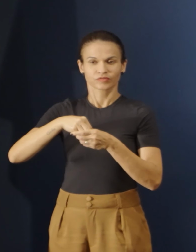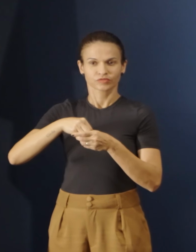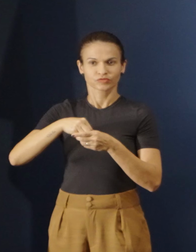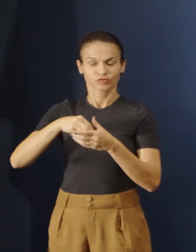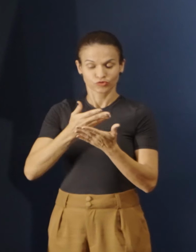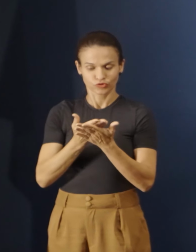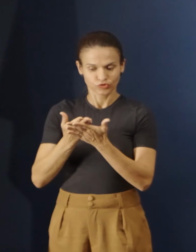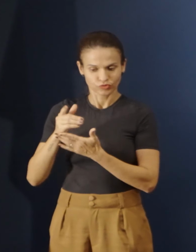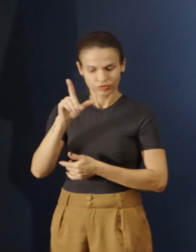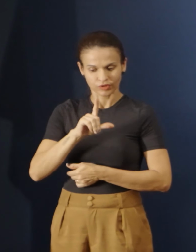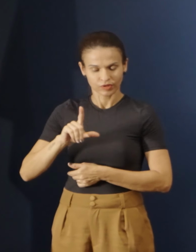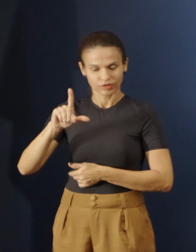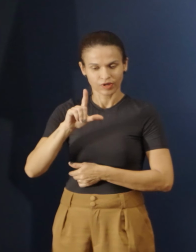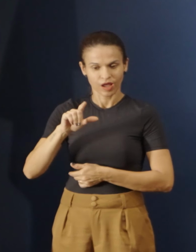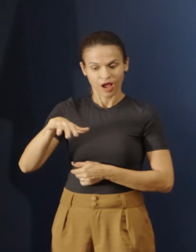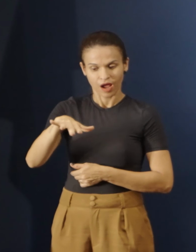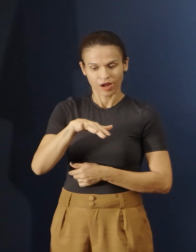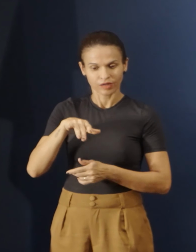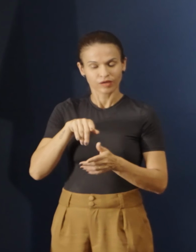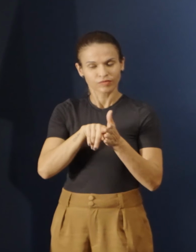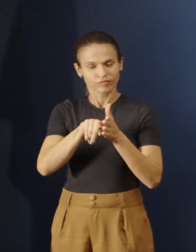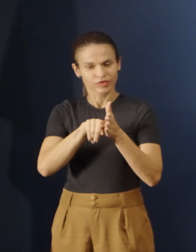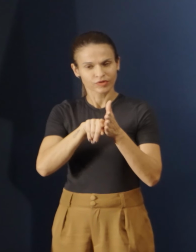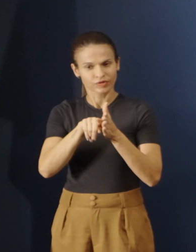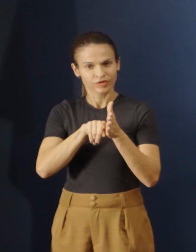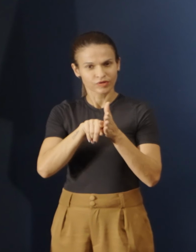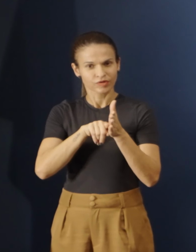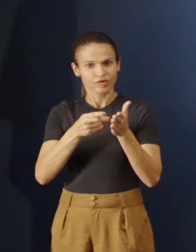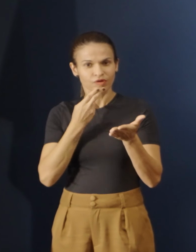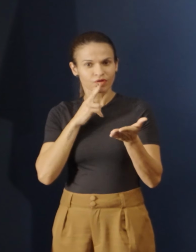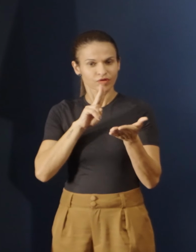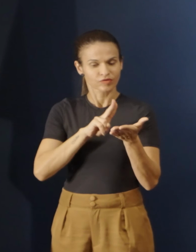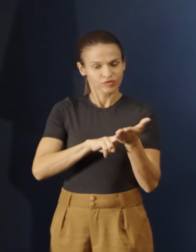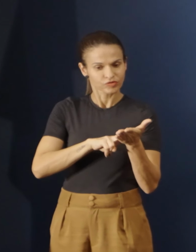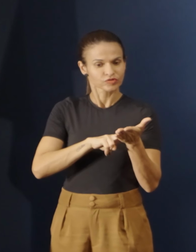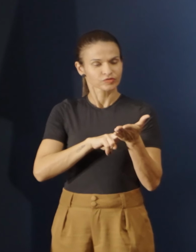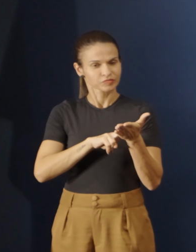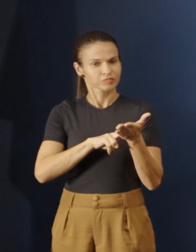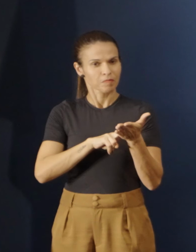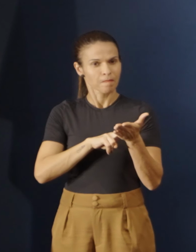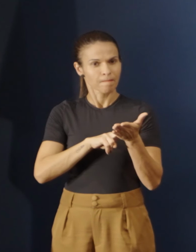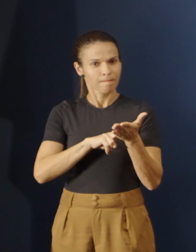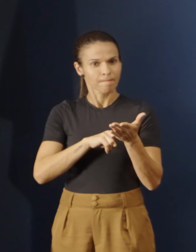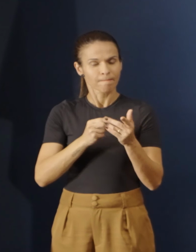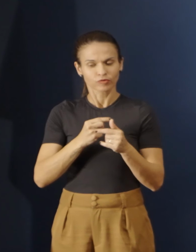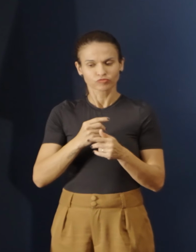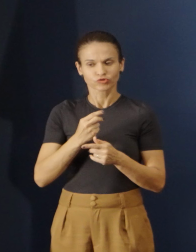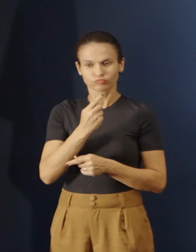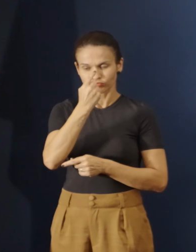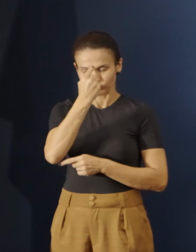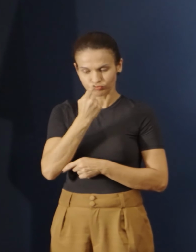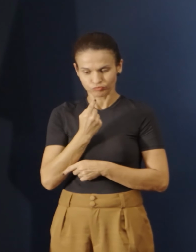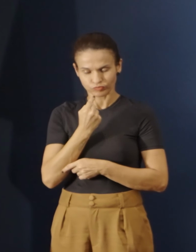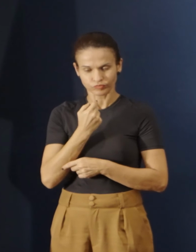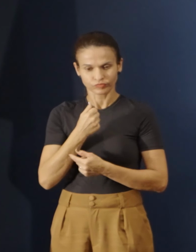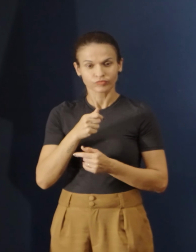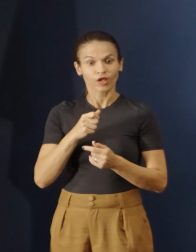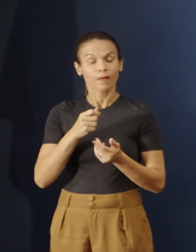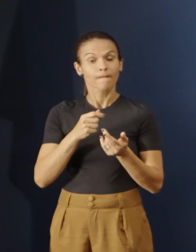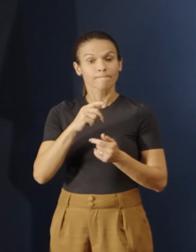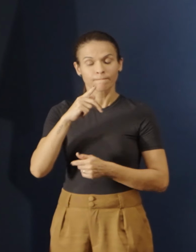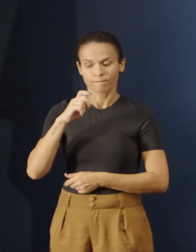literários, a área que pesquisa arquivos de correspondência de escritores é uma área que se chama epistolografia. Então,